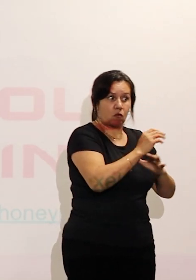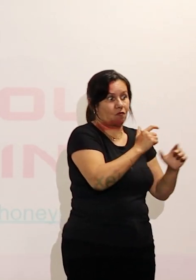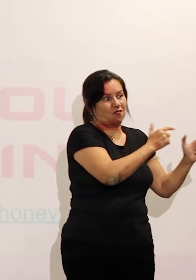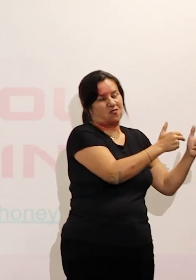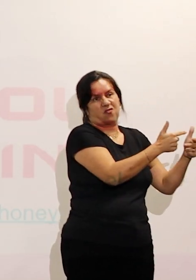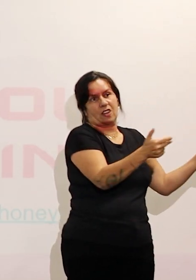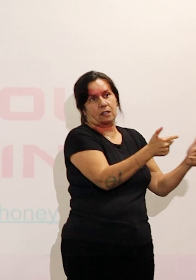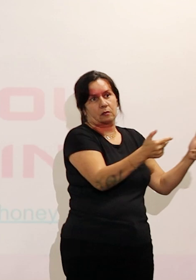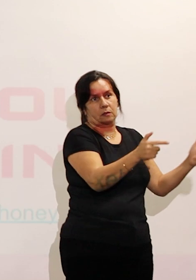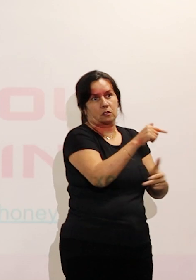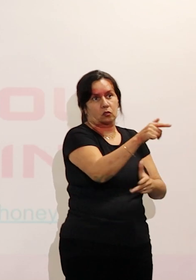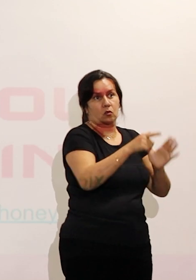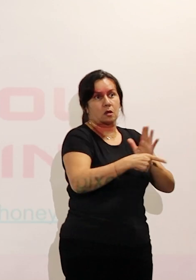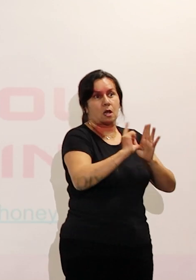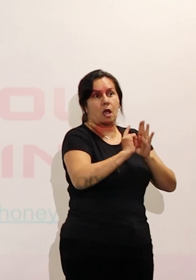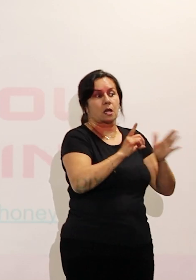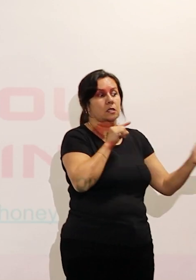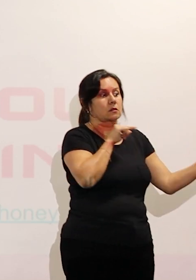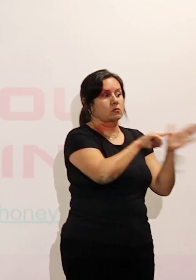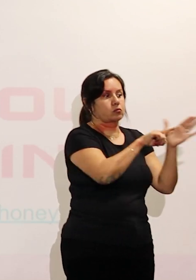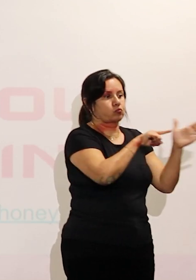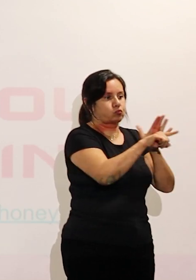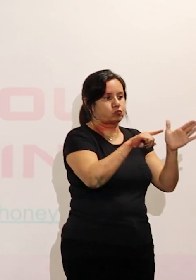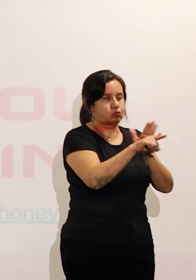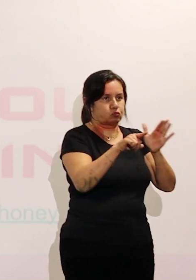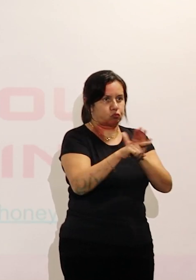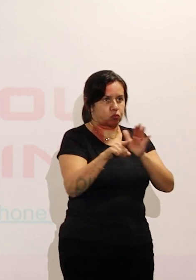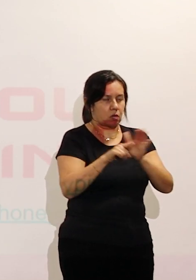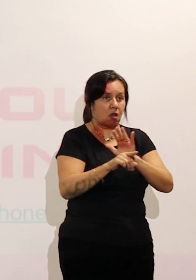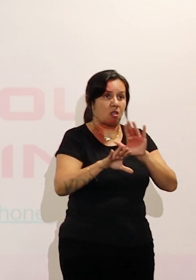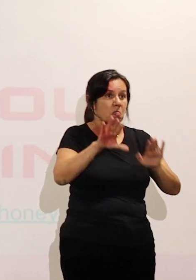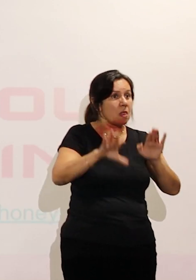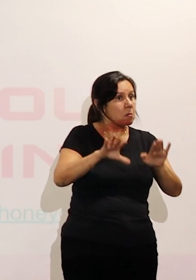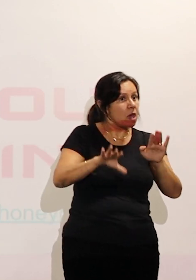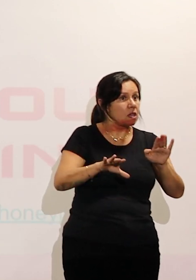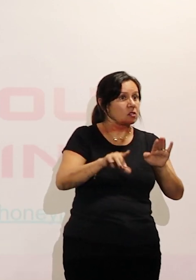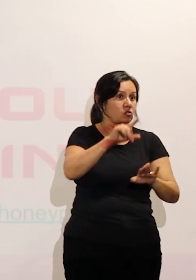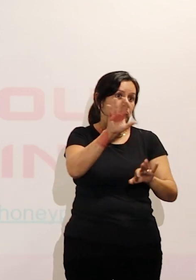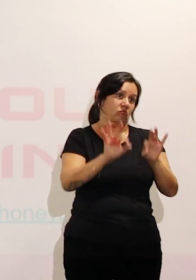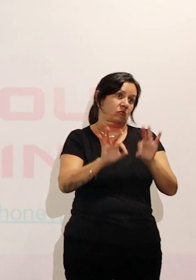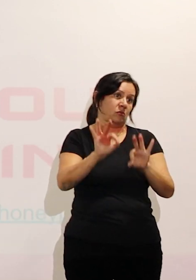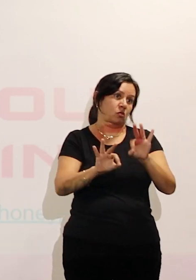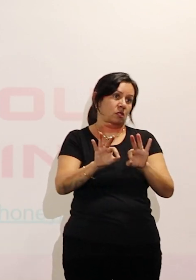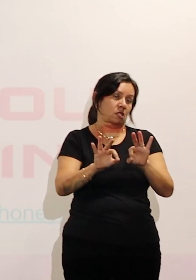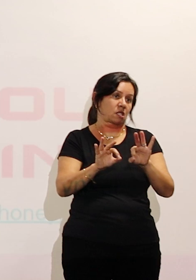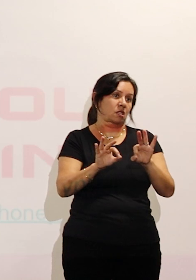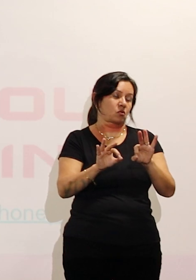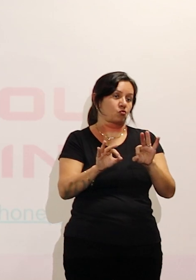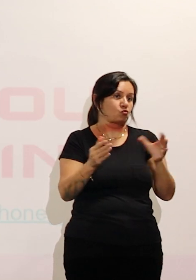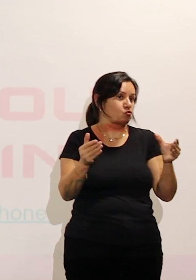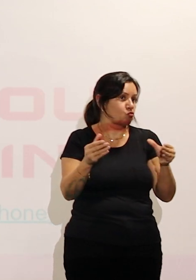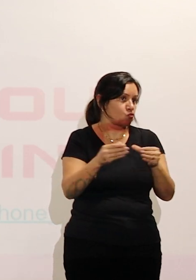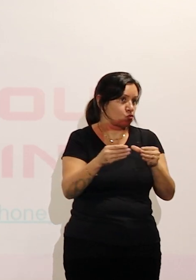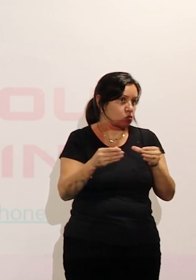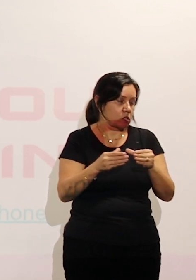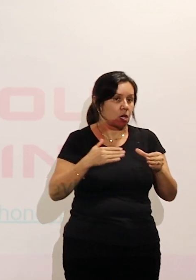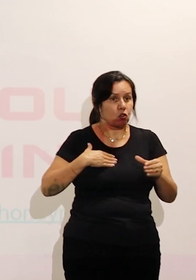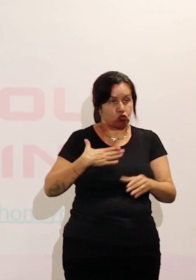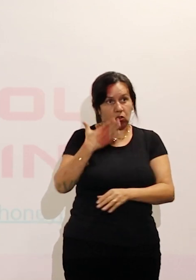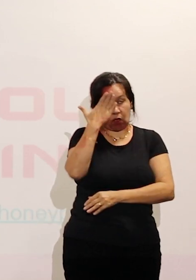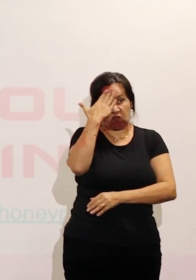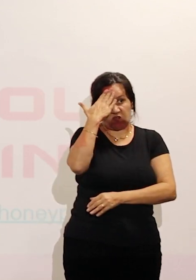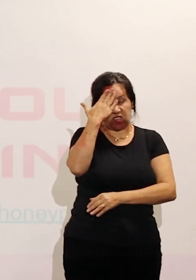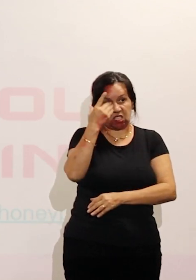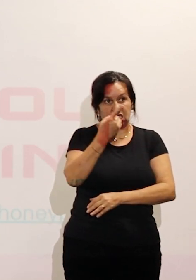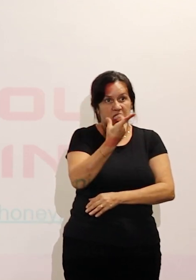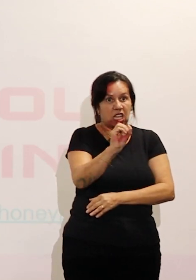de gente. Então, você vai ter que considerar esse tempo. Então, depende muito da organização da equipe, né? Eu já fiz concept art